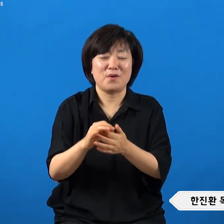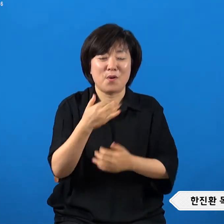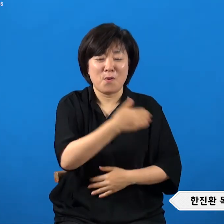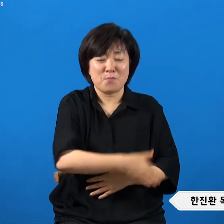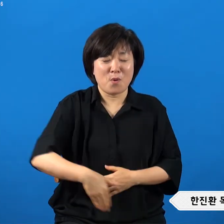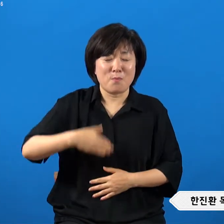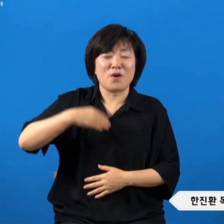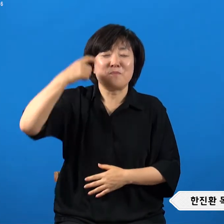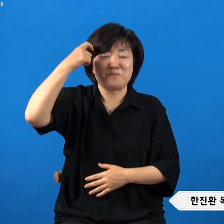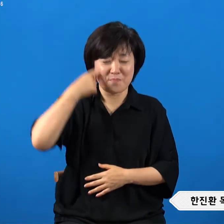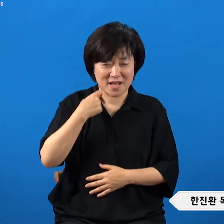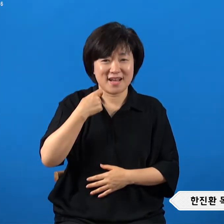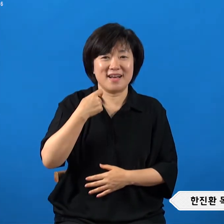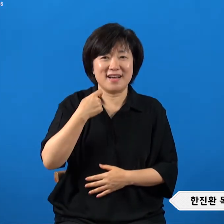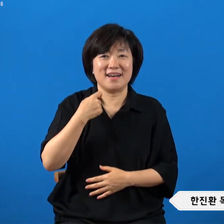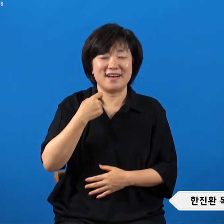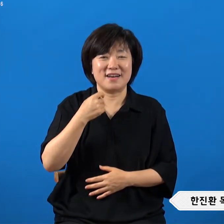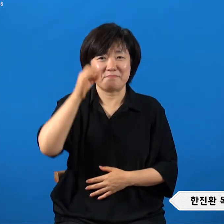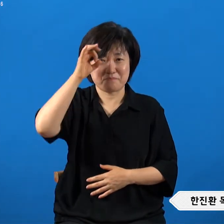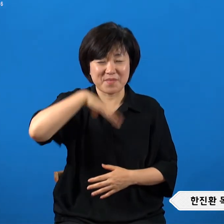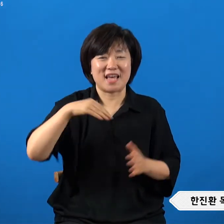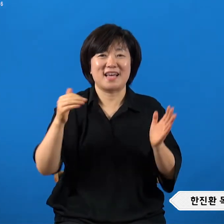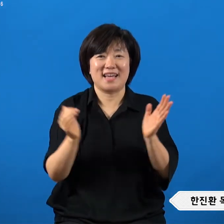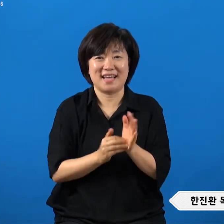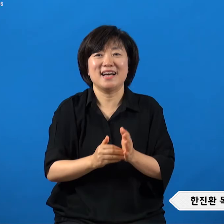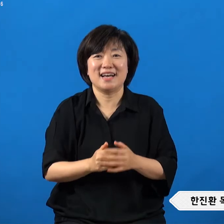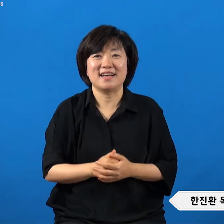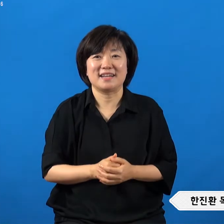온몸으로 느꼈으니까, 보았으니까.